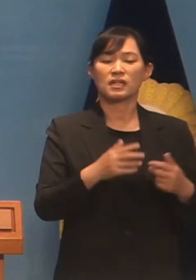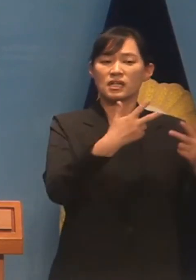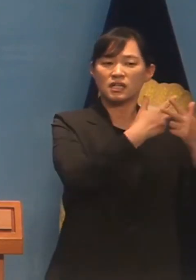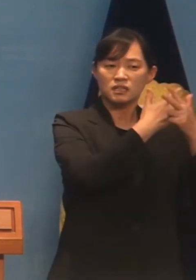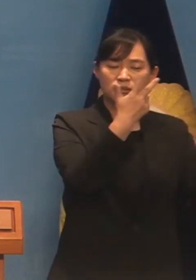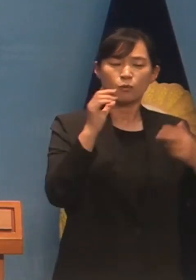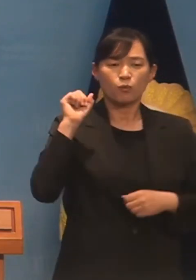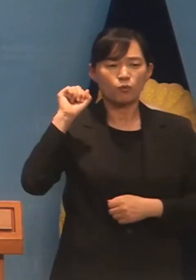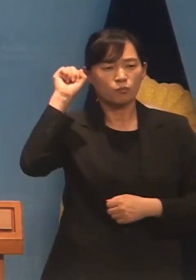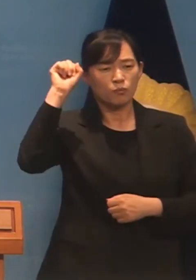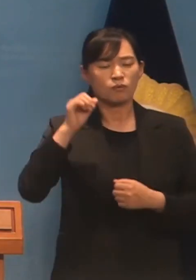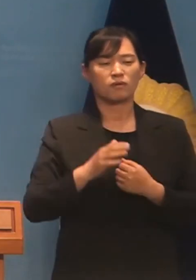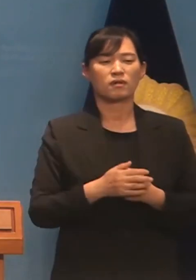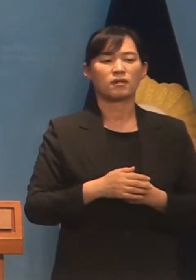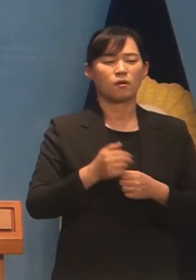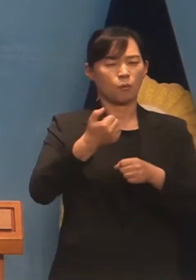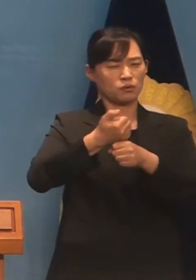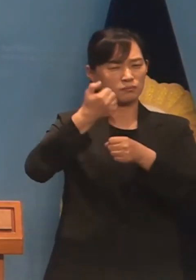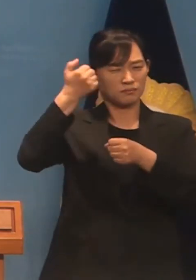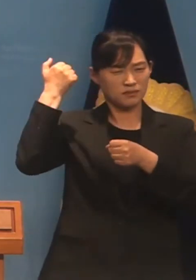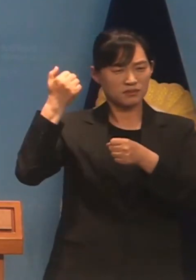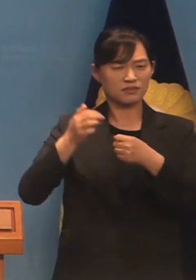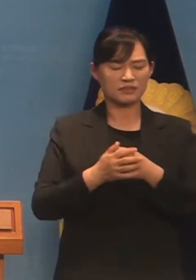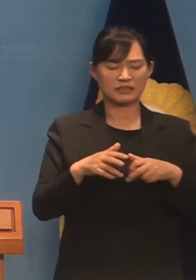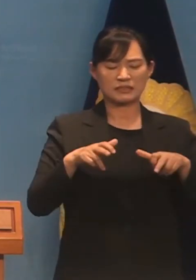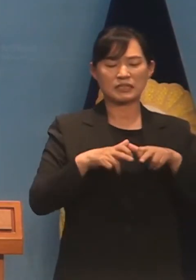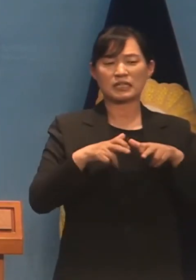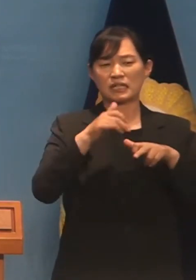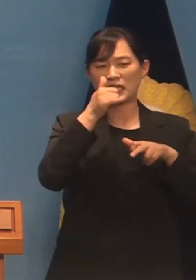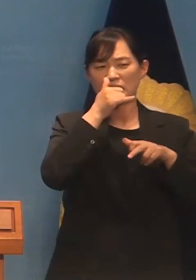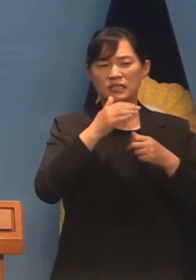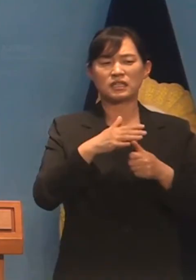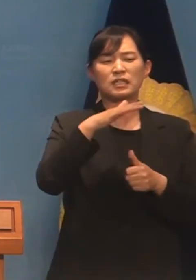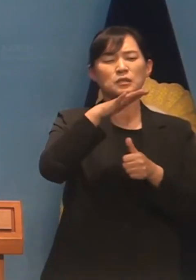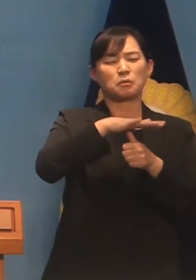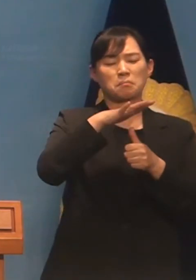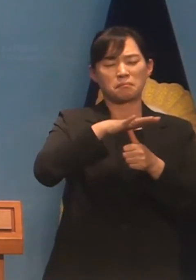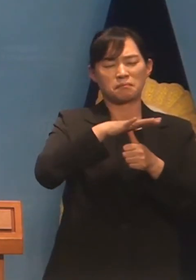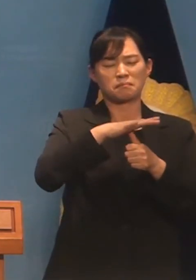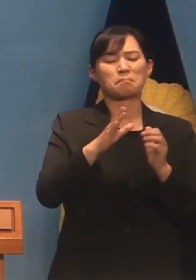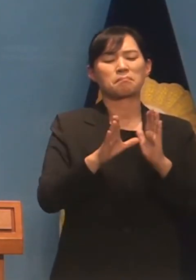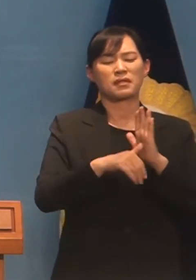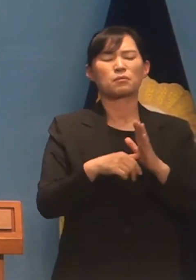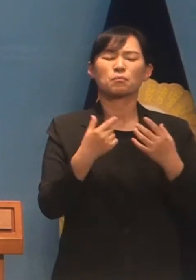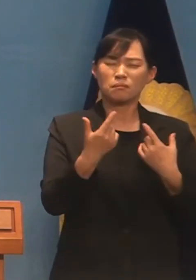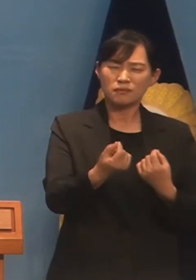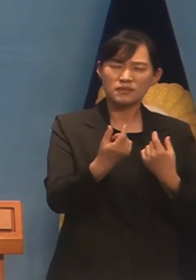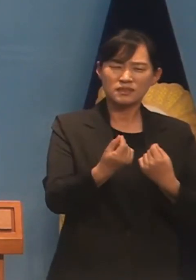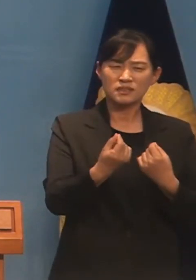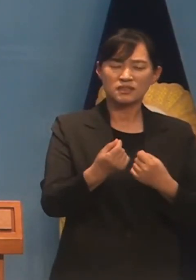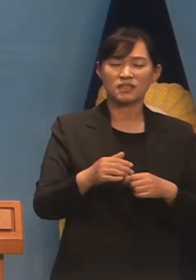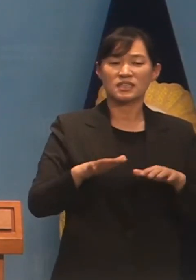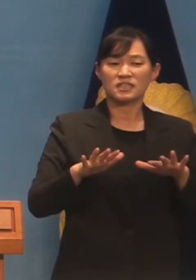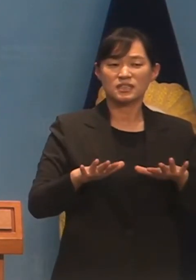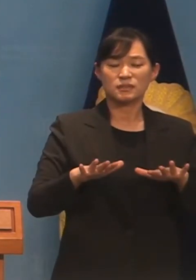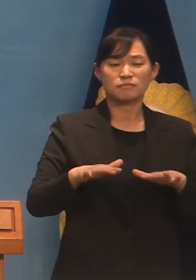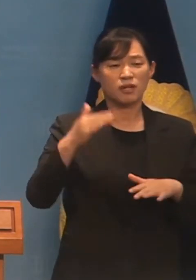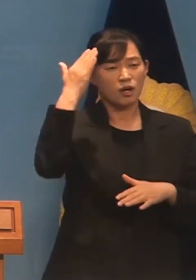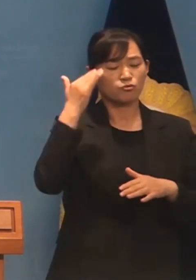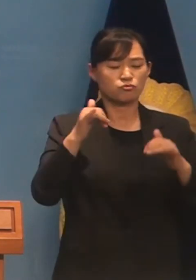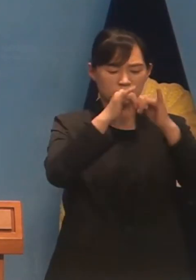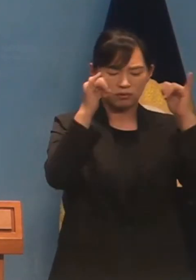이재명 후보께서 50년 전 장애가 있는 소년공 시절 처해 있던 것과 같이 우리 사회에는